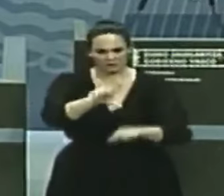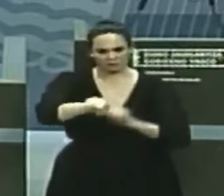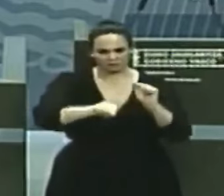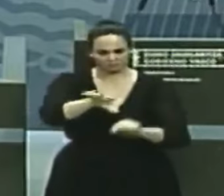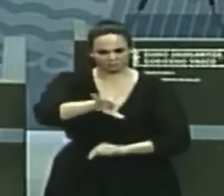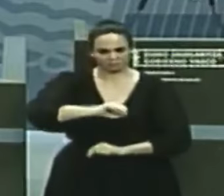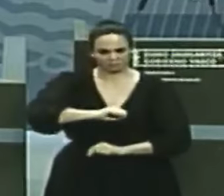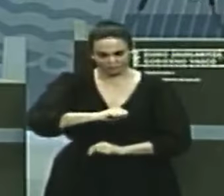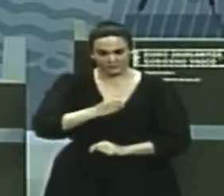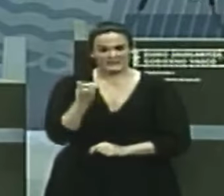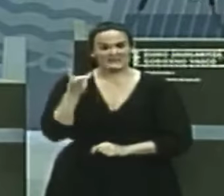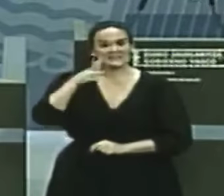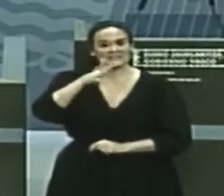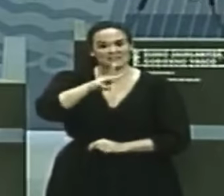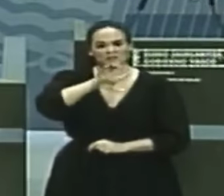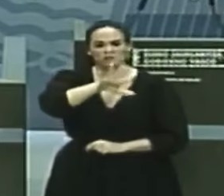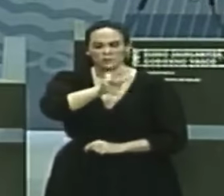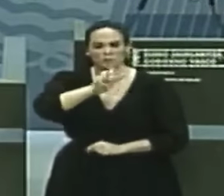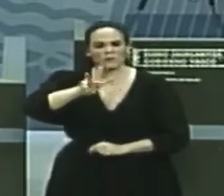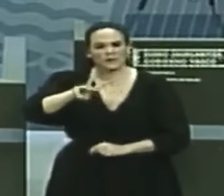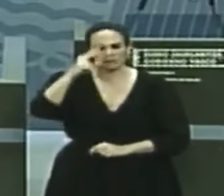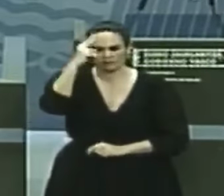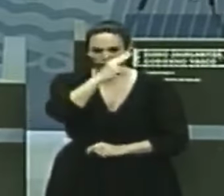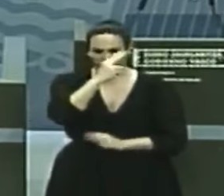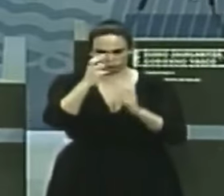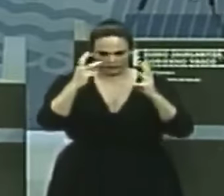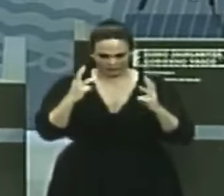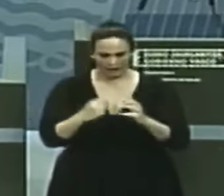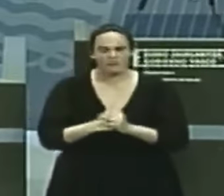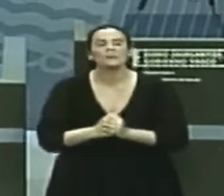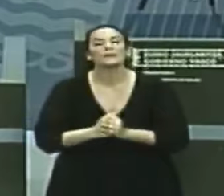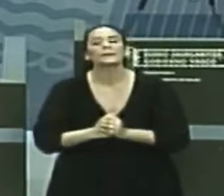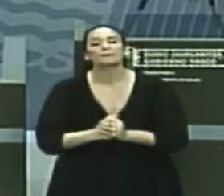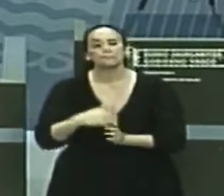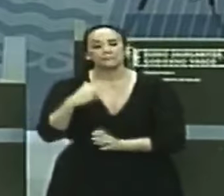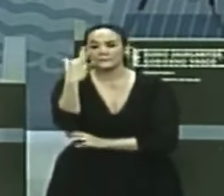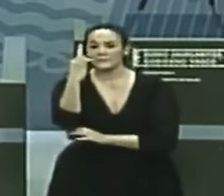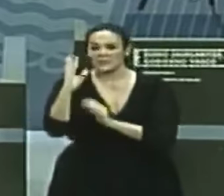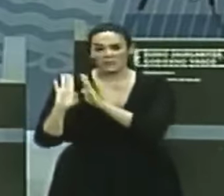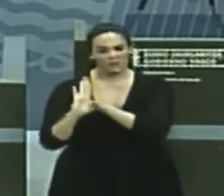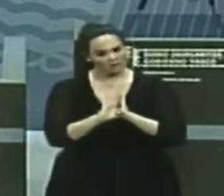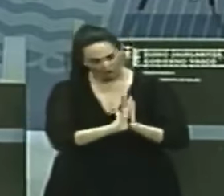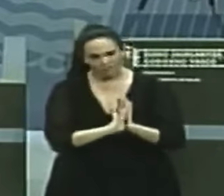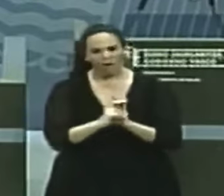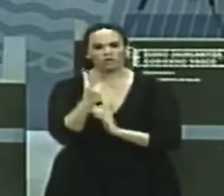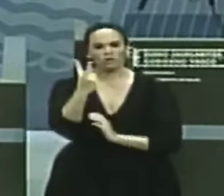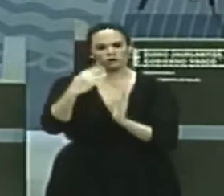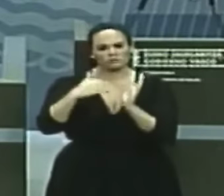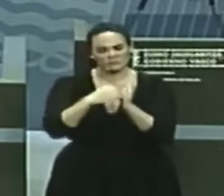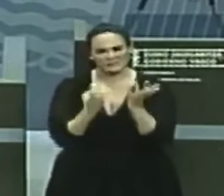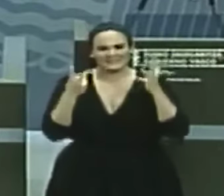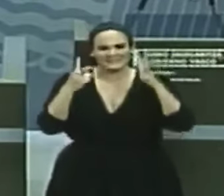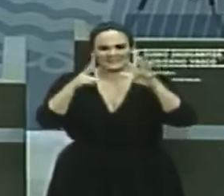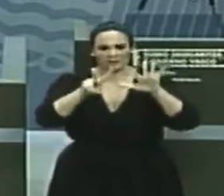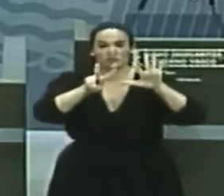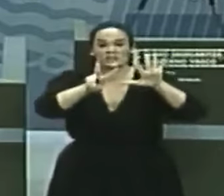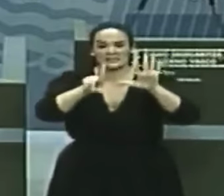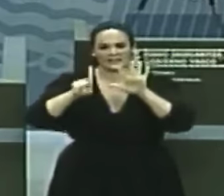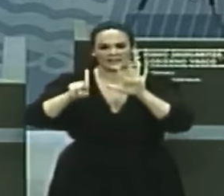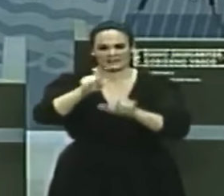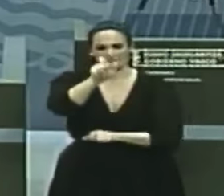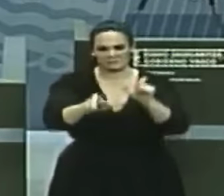353 se encuentran ingresados en vizcaya por otra parte son dos mil 776 las